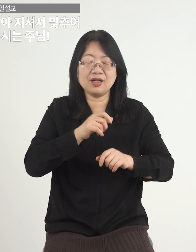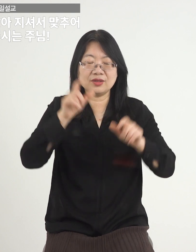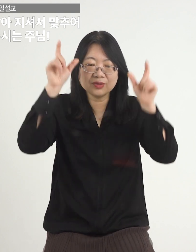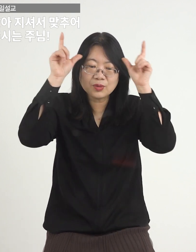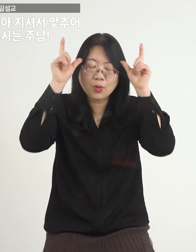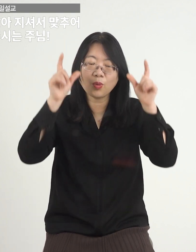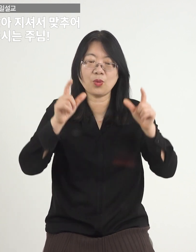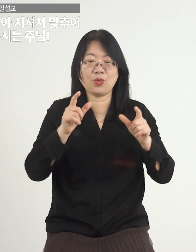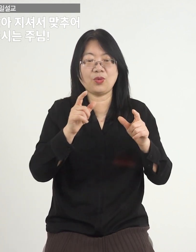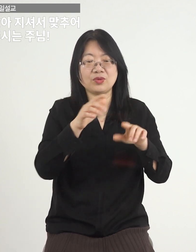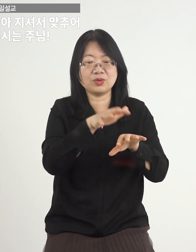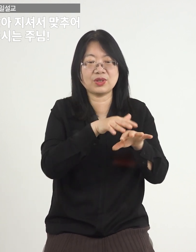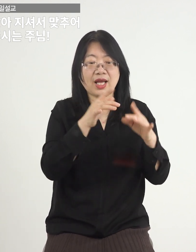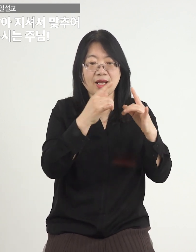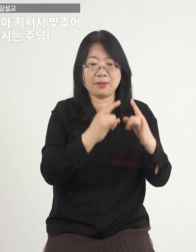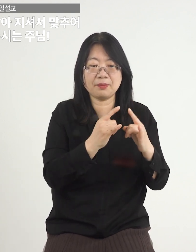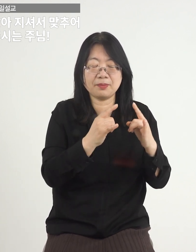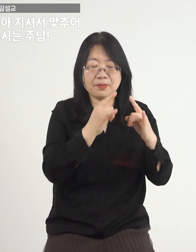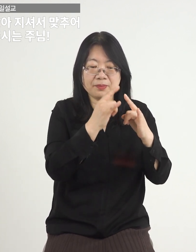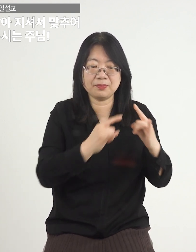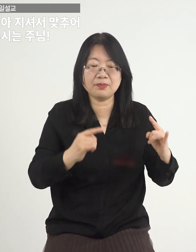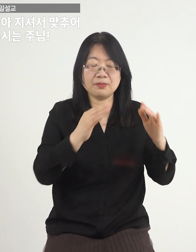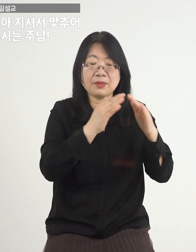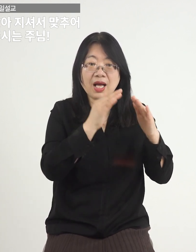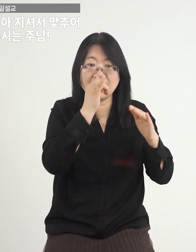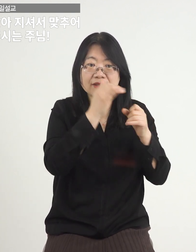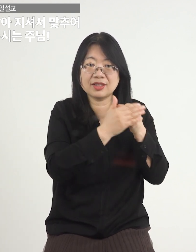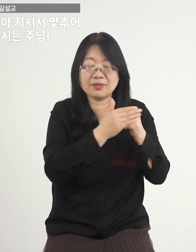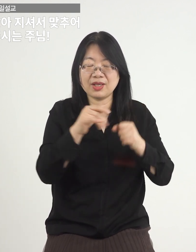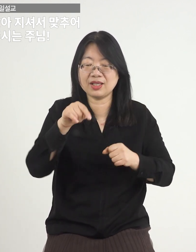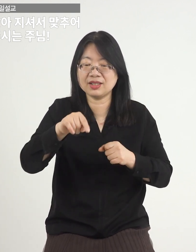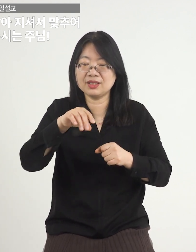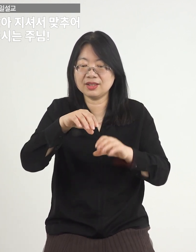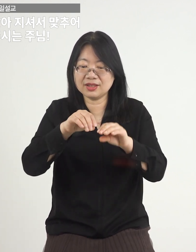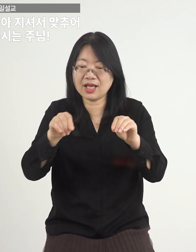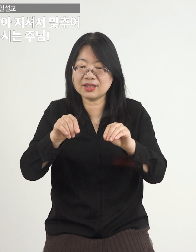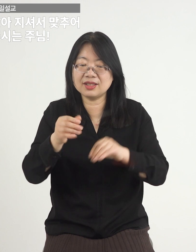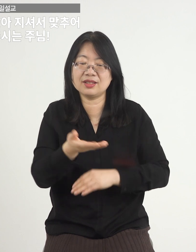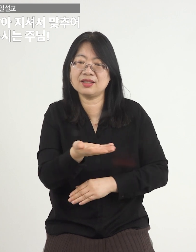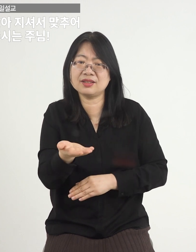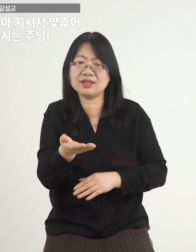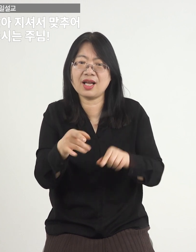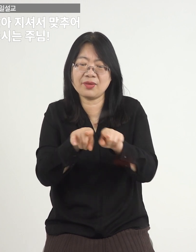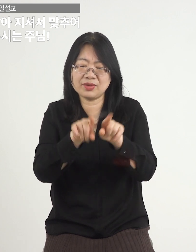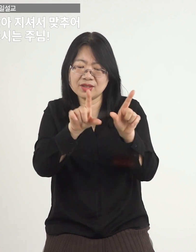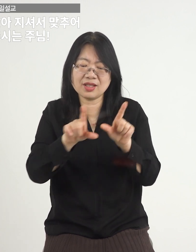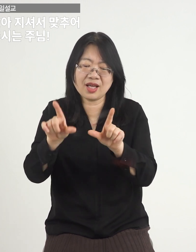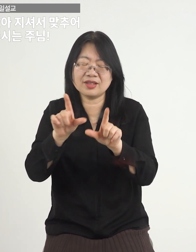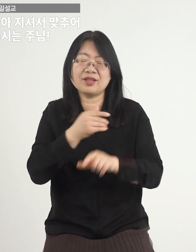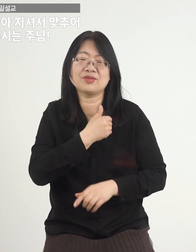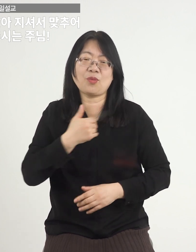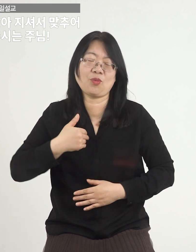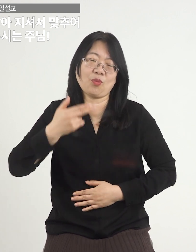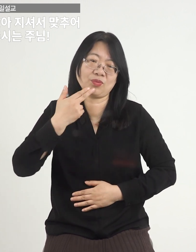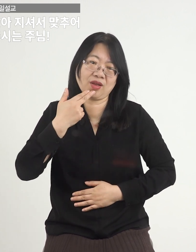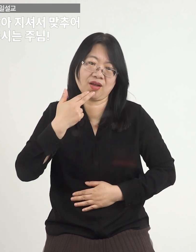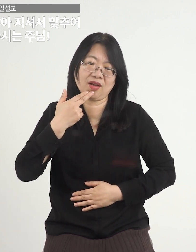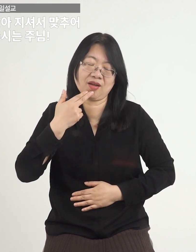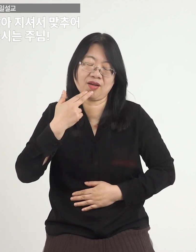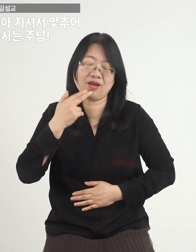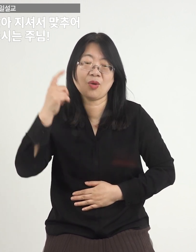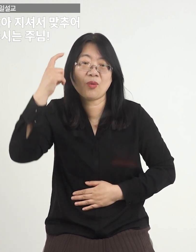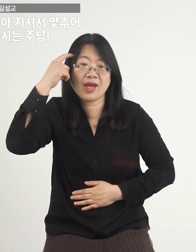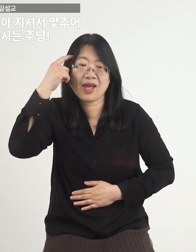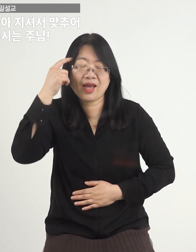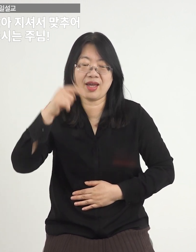장막이 있으므로 그 땅이 그들이 동거하기에 넉넉하지 못하였으니 이는